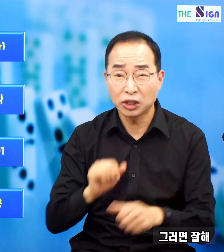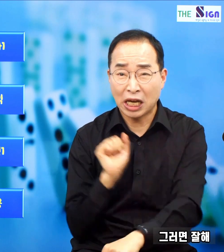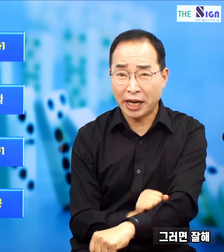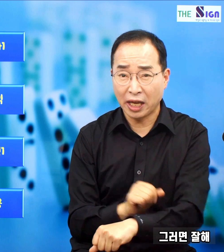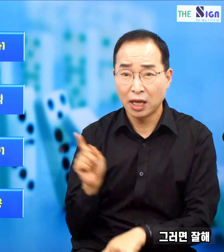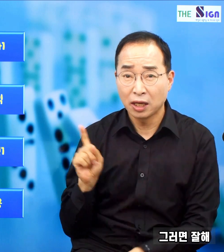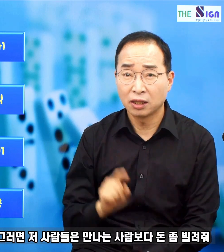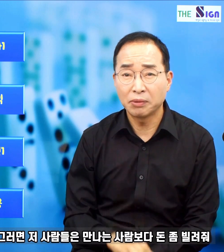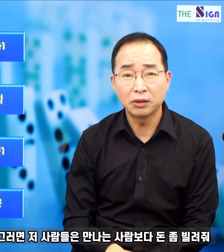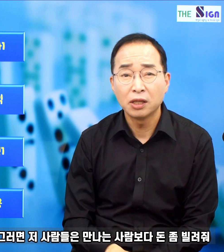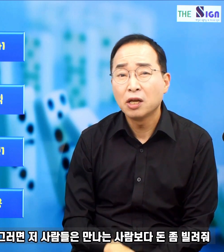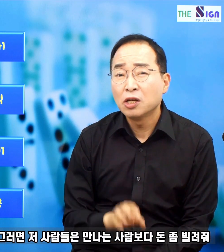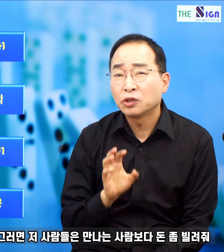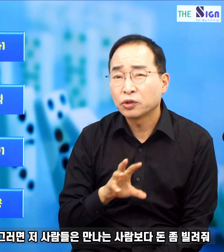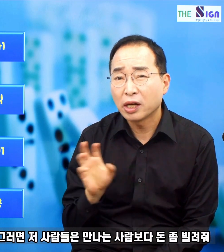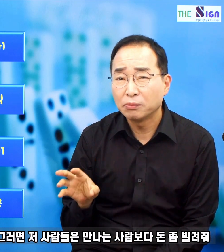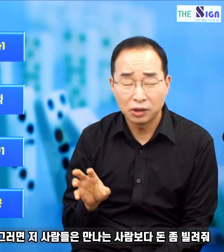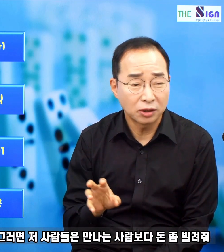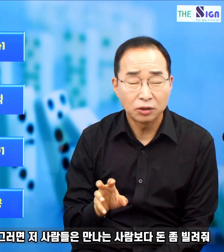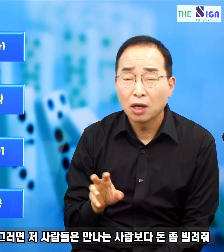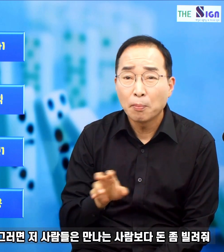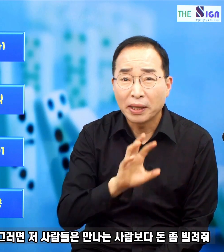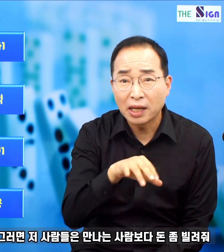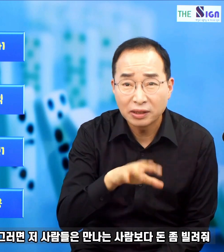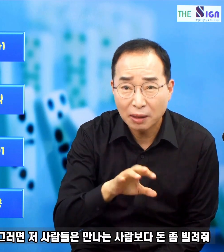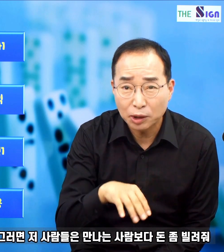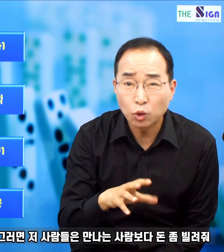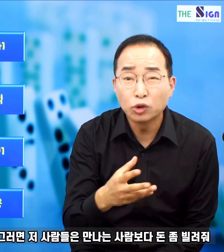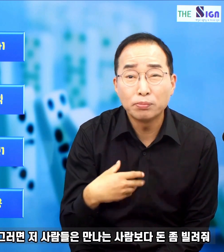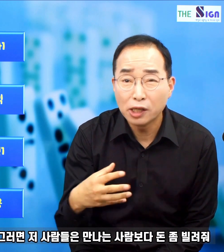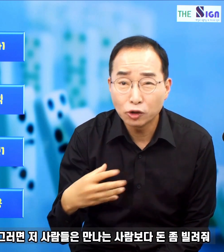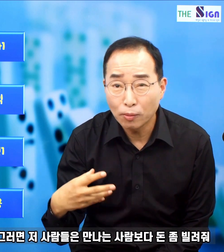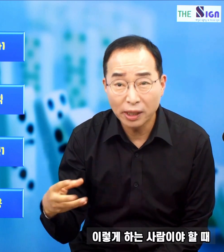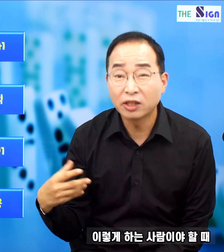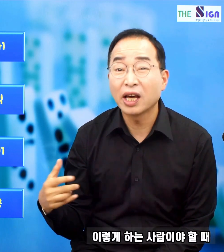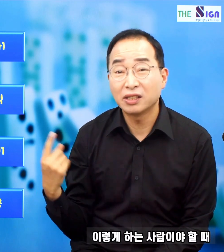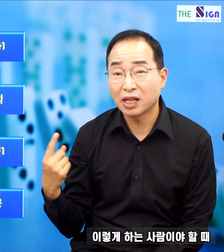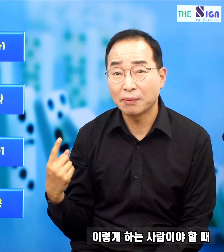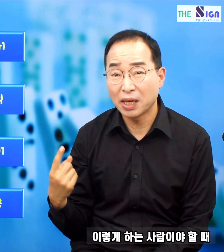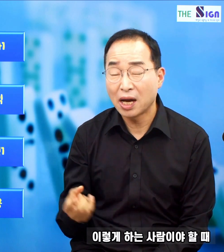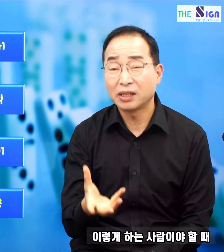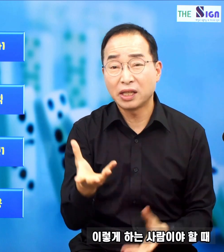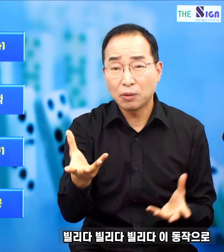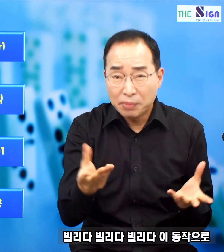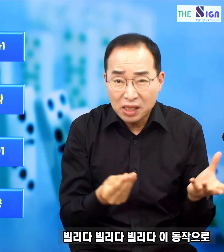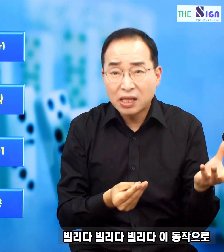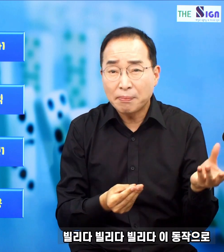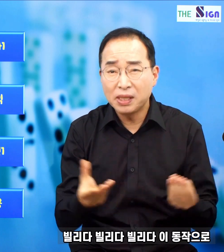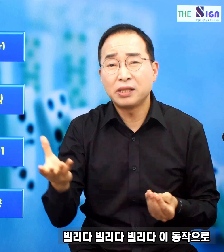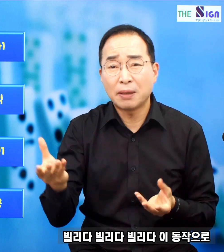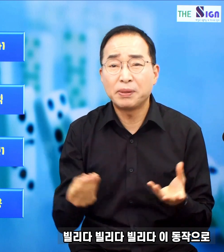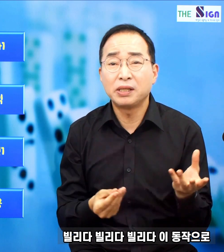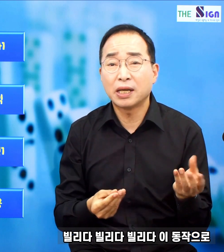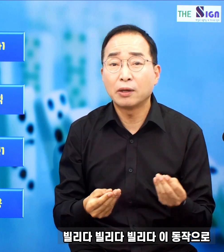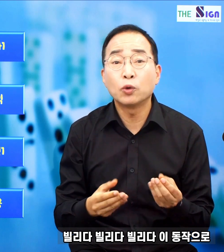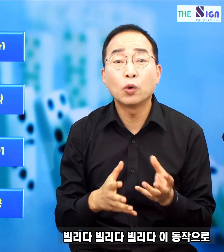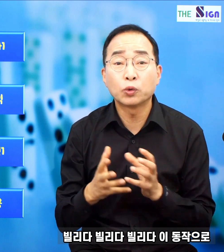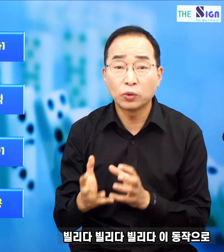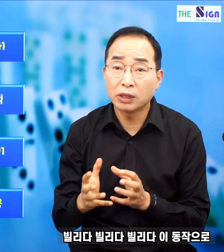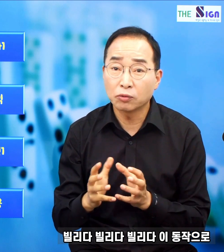잘해. 그러면 저 사람들은 만나는 사람보다 돈 좀 빌려줘 막 이렇게 하는 사람이야. 할 때 빌리다 요 동작으로